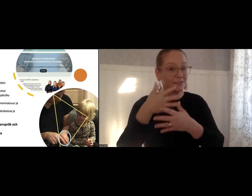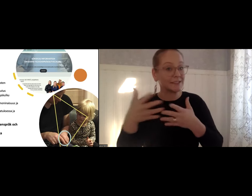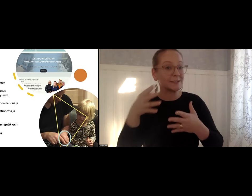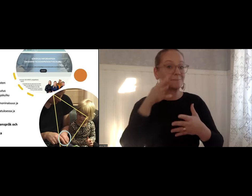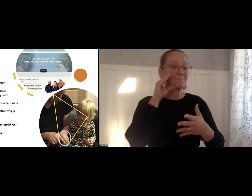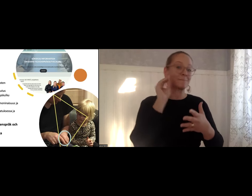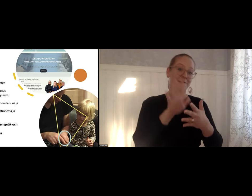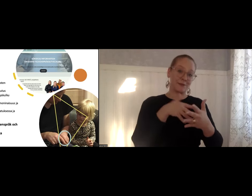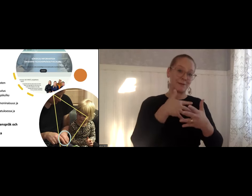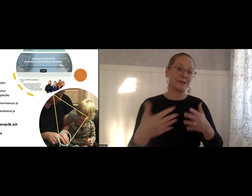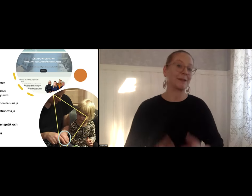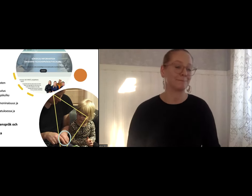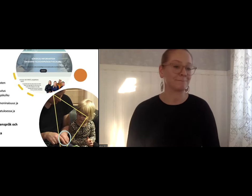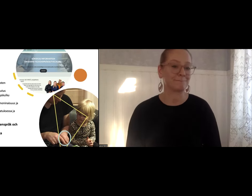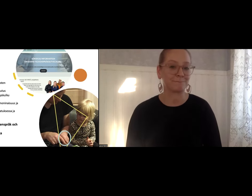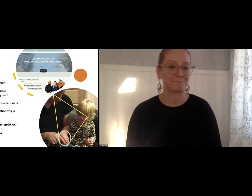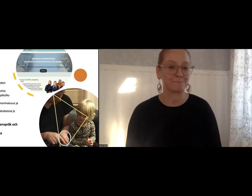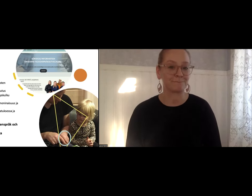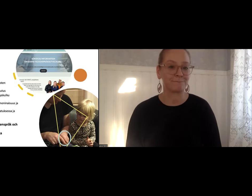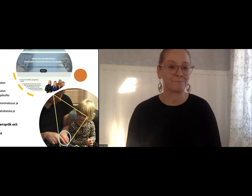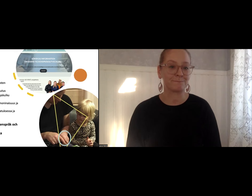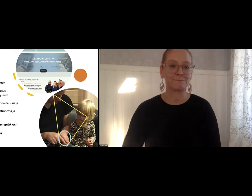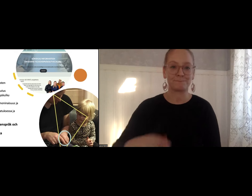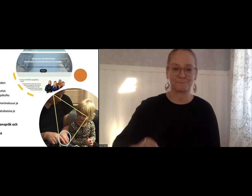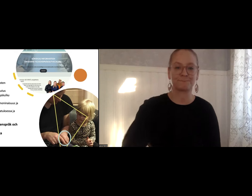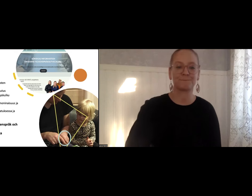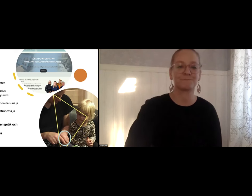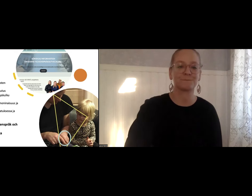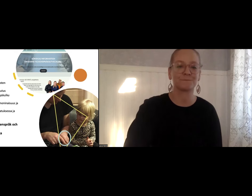nyt myös ruotsin kielellä sekä